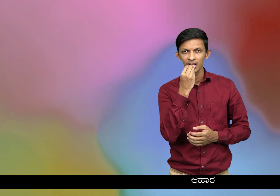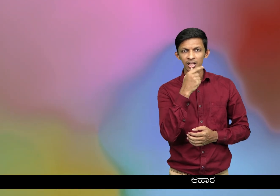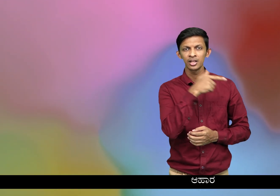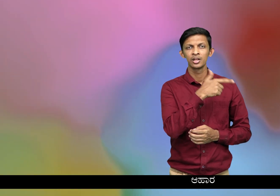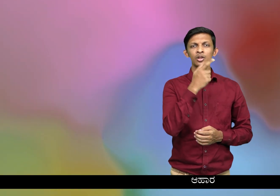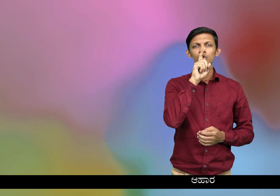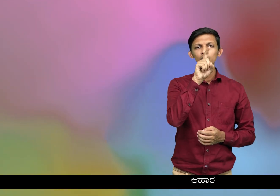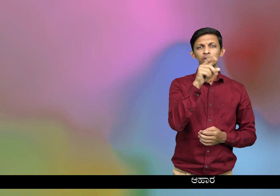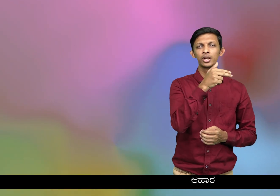ಆಹಾರ.